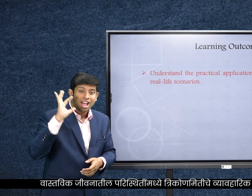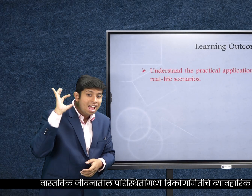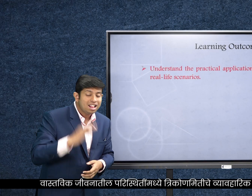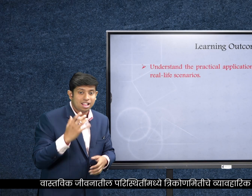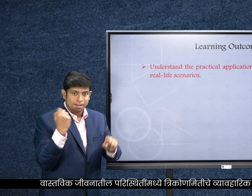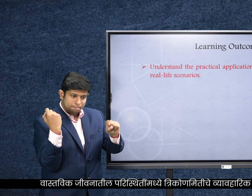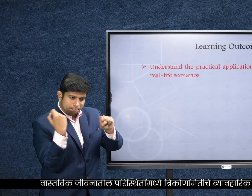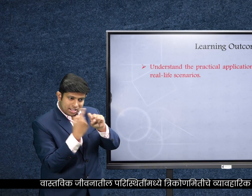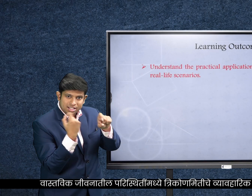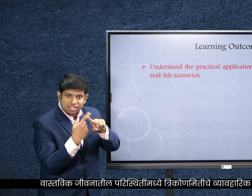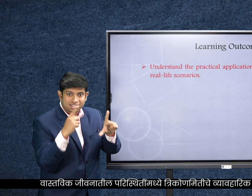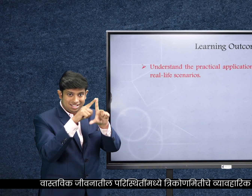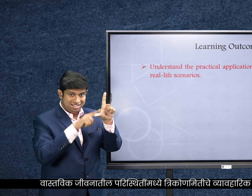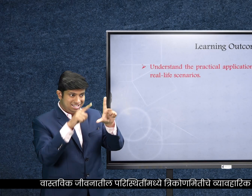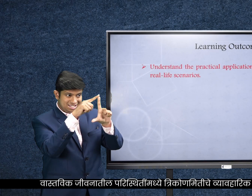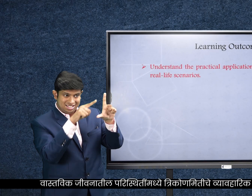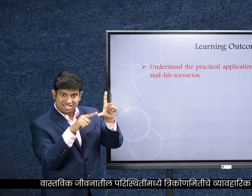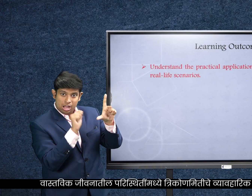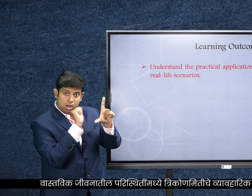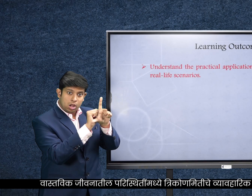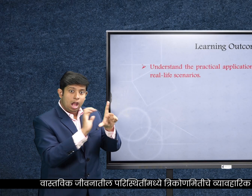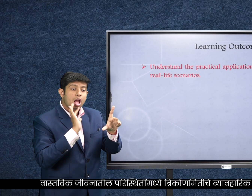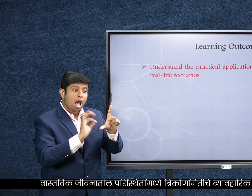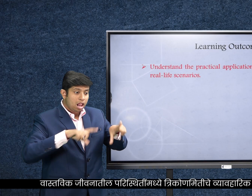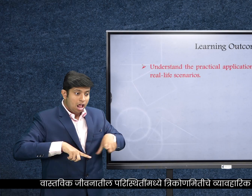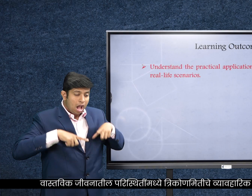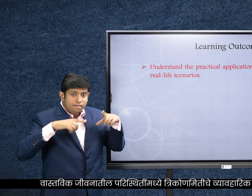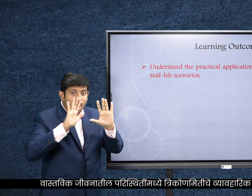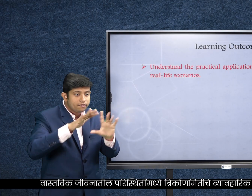वास्तविक जीवनातील परिस्थितींमध्ये त्रिकोणमितीचे व्यावहारिक उपयोग समजून घ्या.